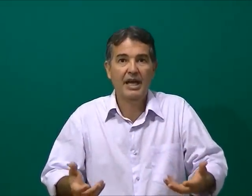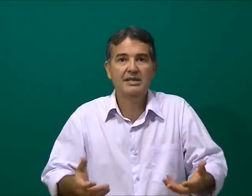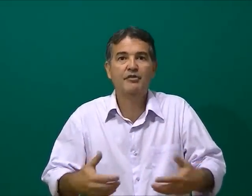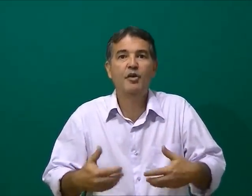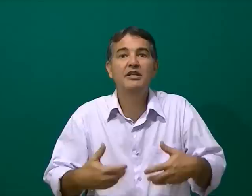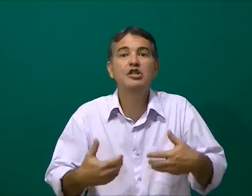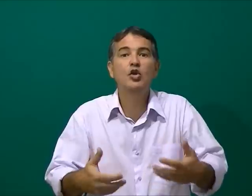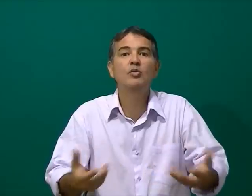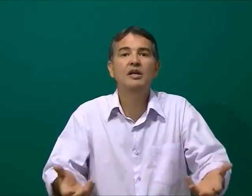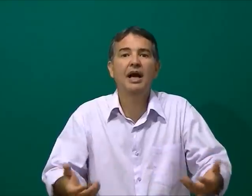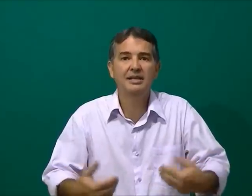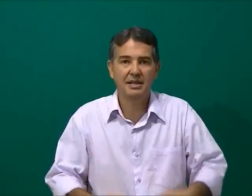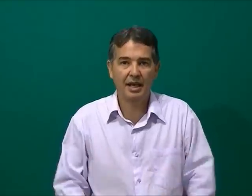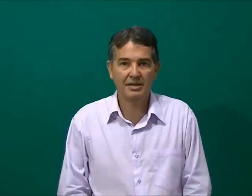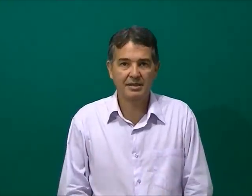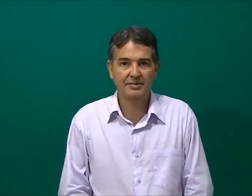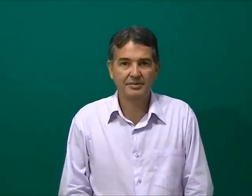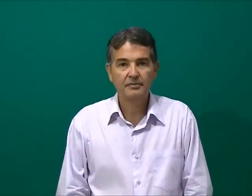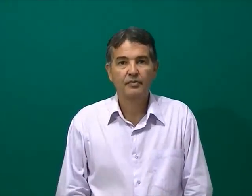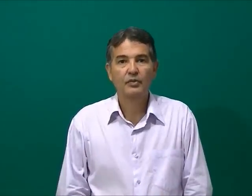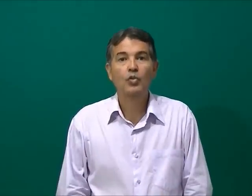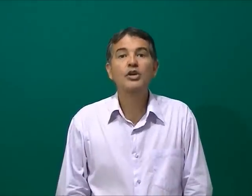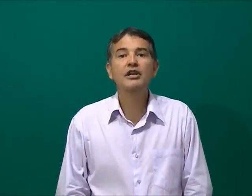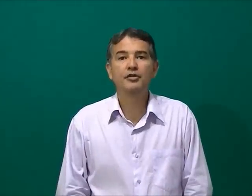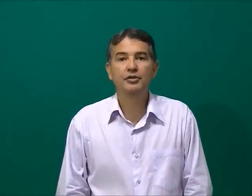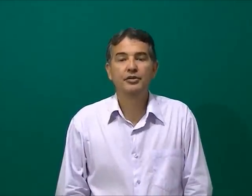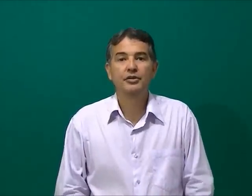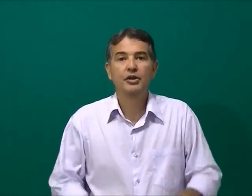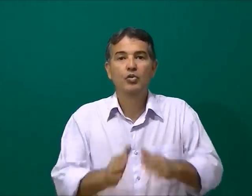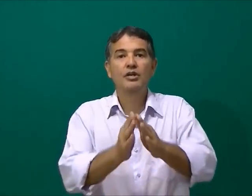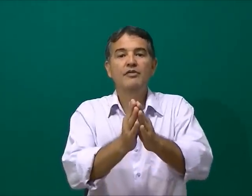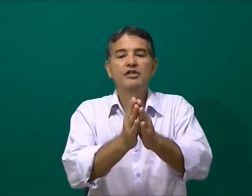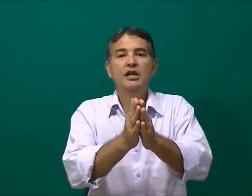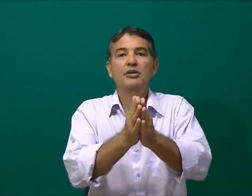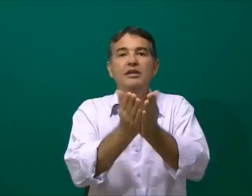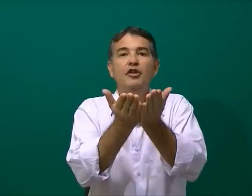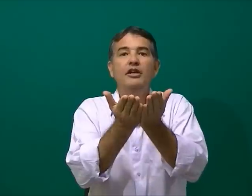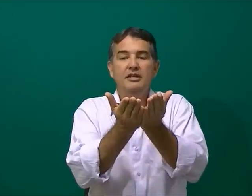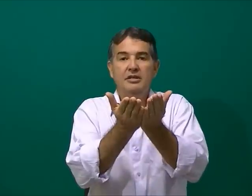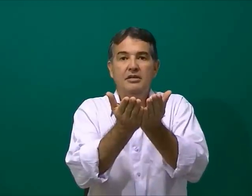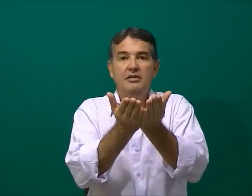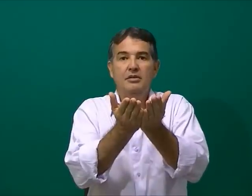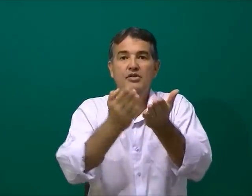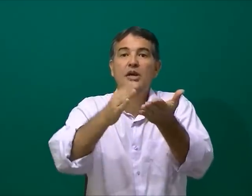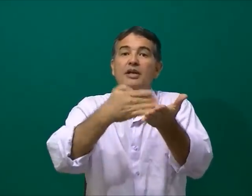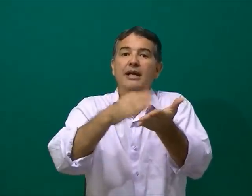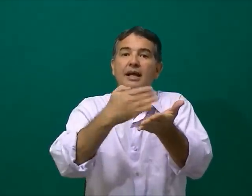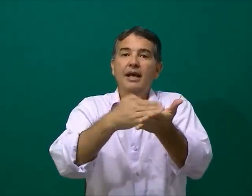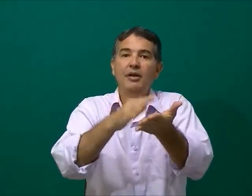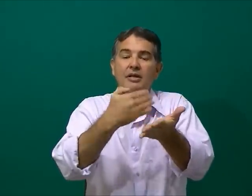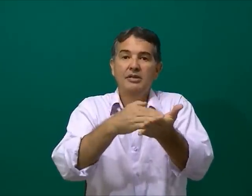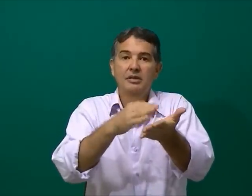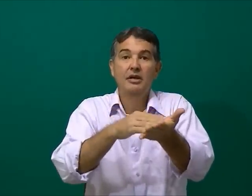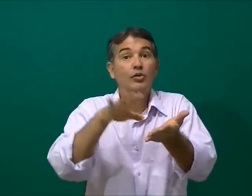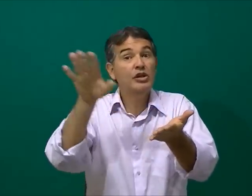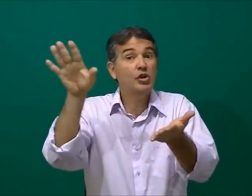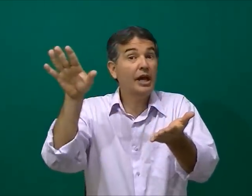essa forma de se comunicar em sinais. Um livro, o sinal de livro é este, o sinal de caderno é este. No dicionário está